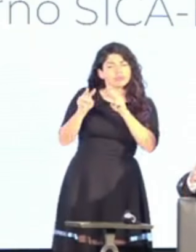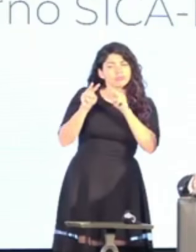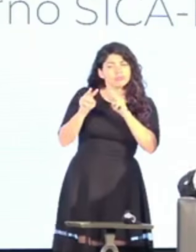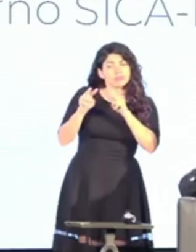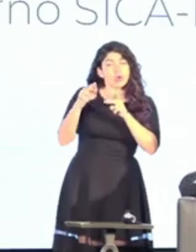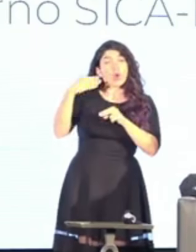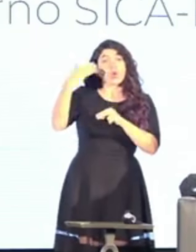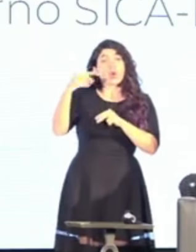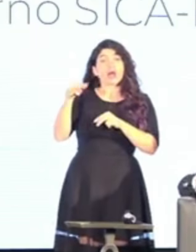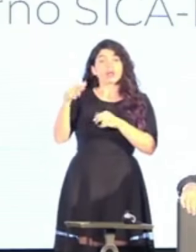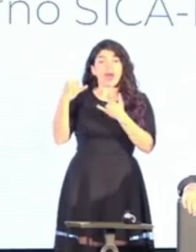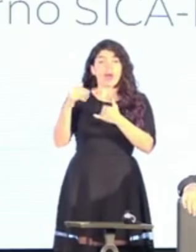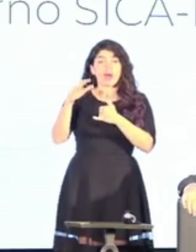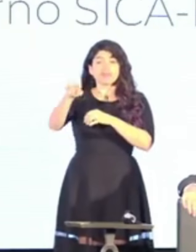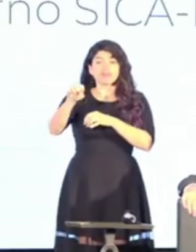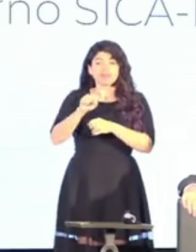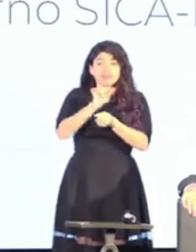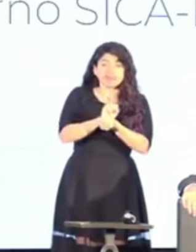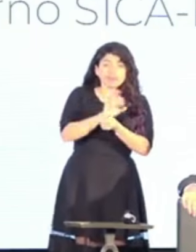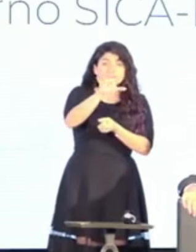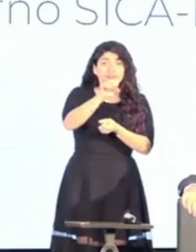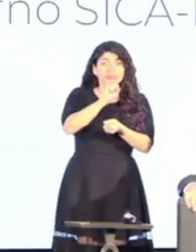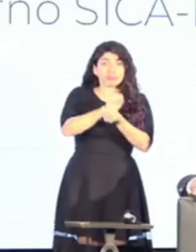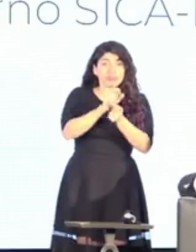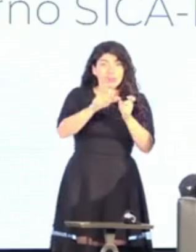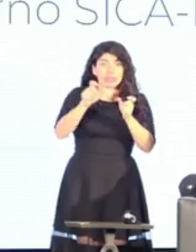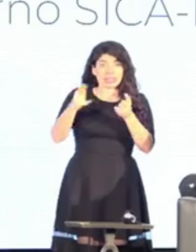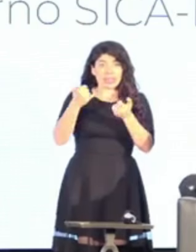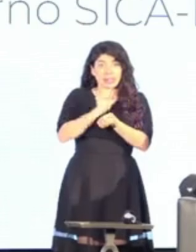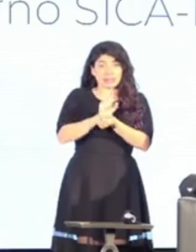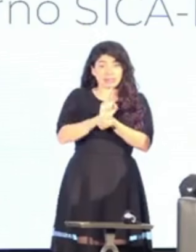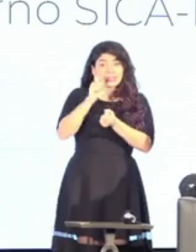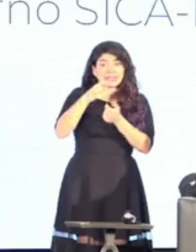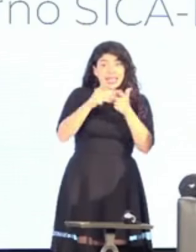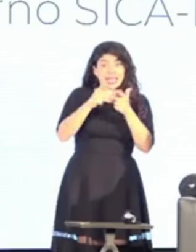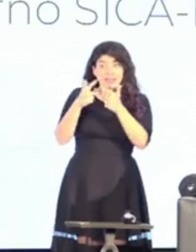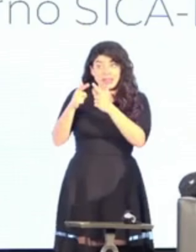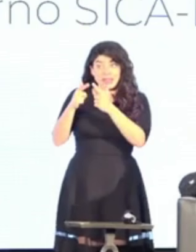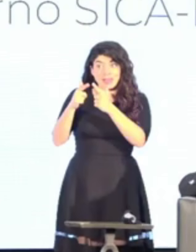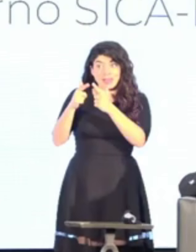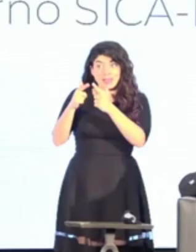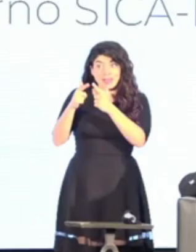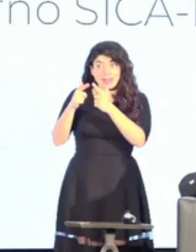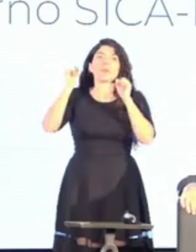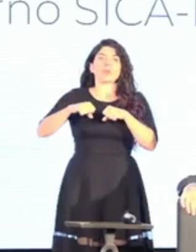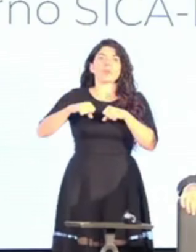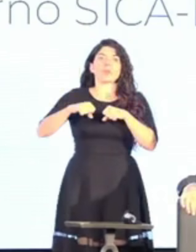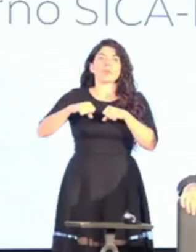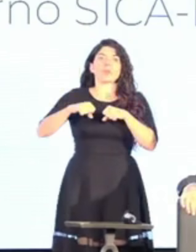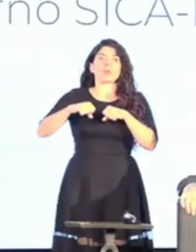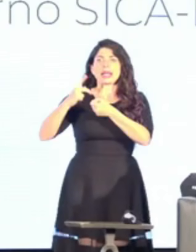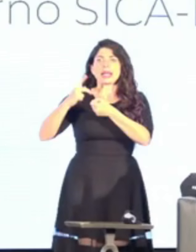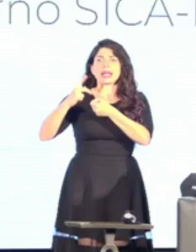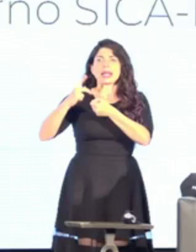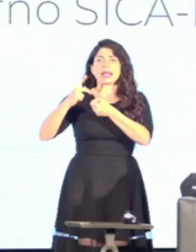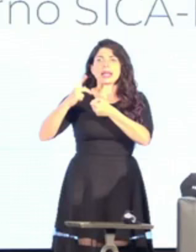de la liberación de los que han sido detenidos pueda traducirse en una participación y un evento en noviembre que se lleve a